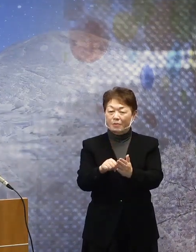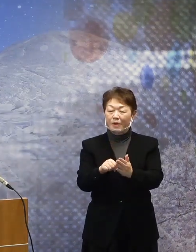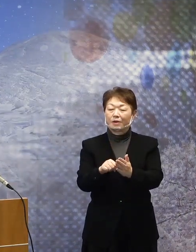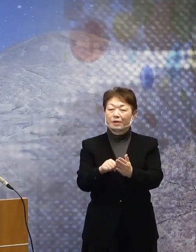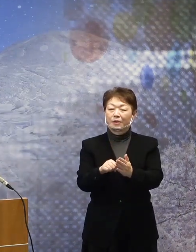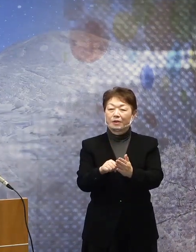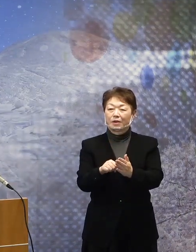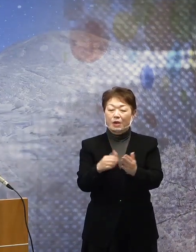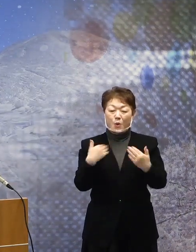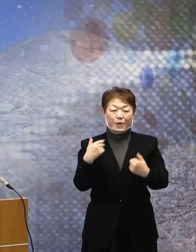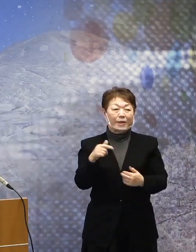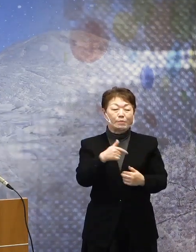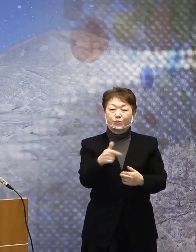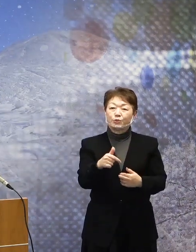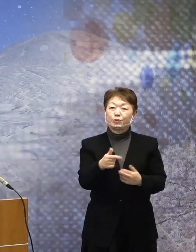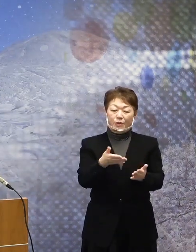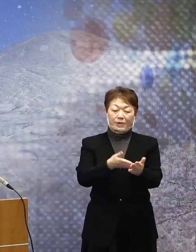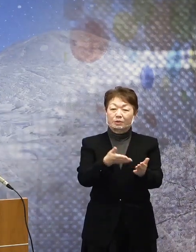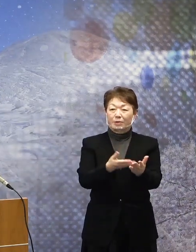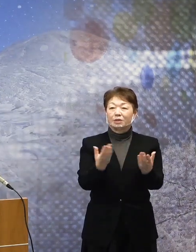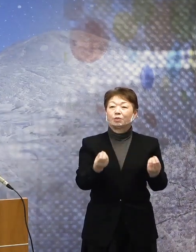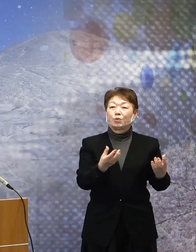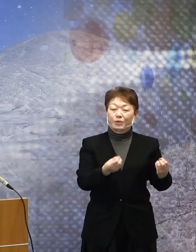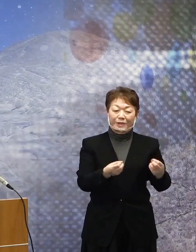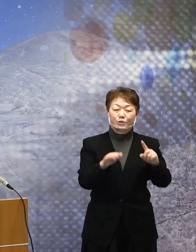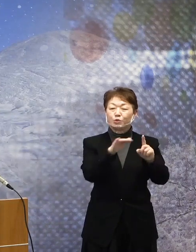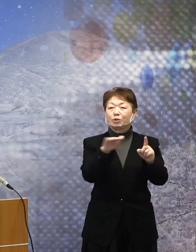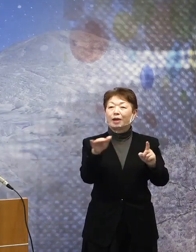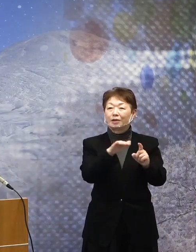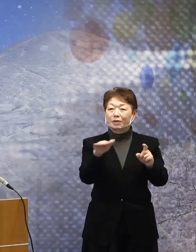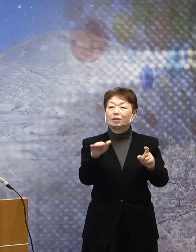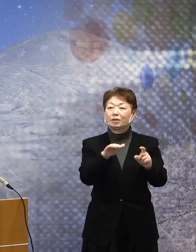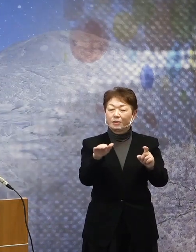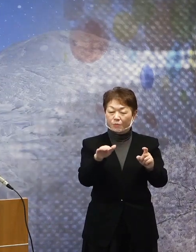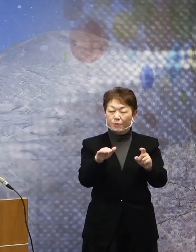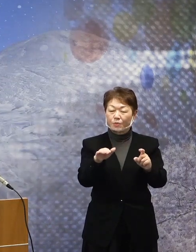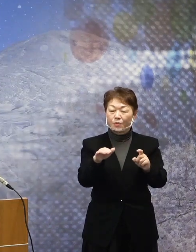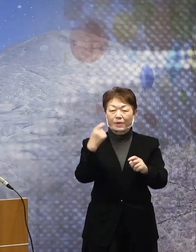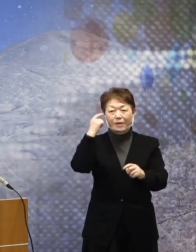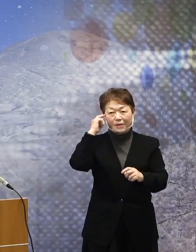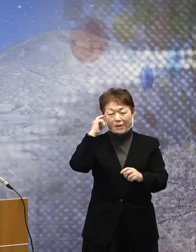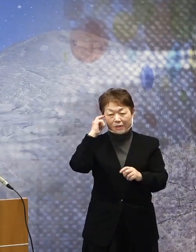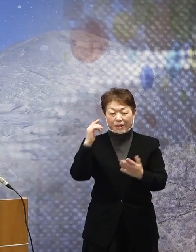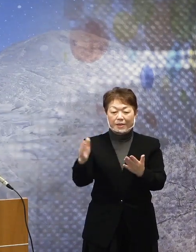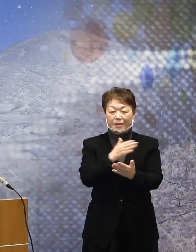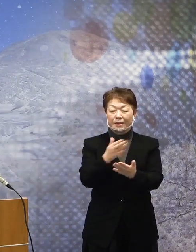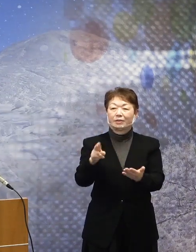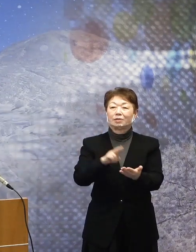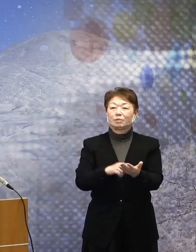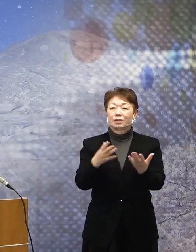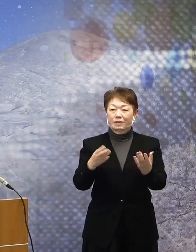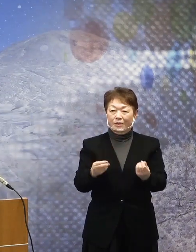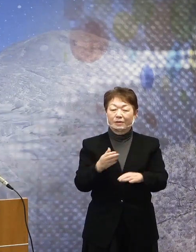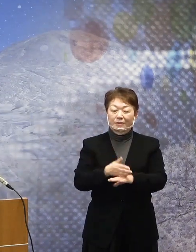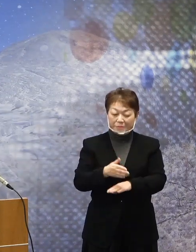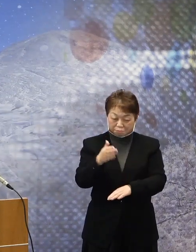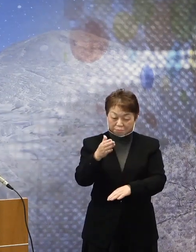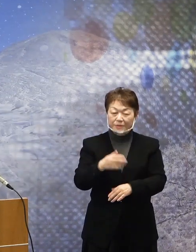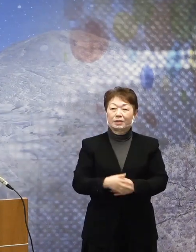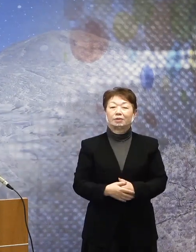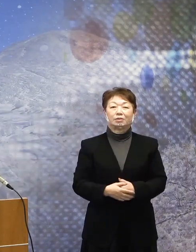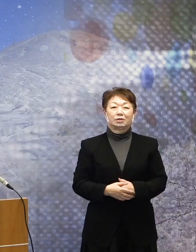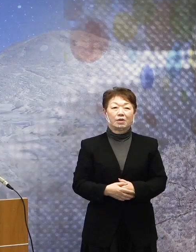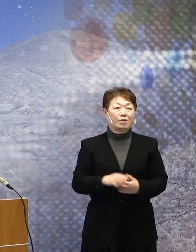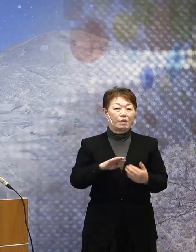で10代以下の感染状況を発表してますけども、そうしたことを踏まえて判断させていただきます。 は